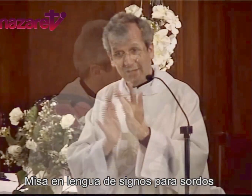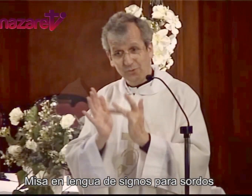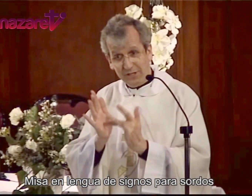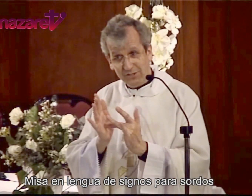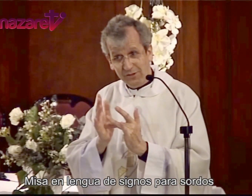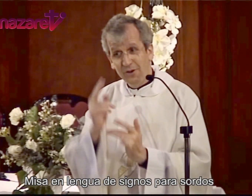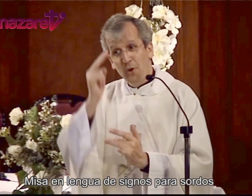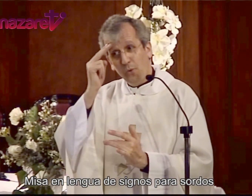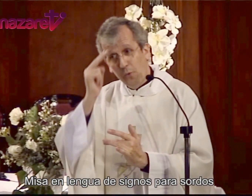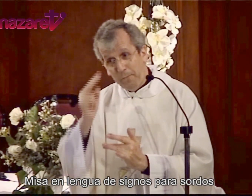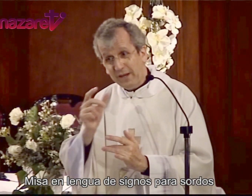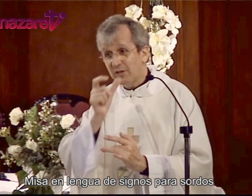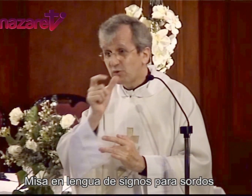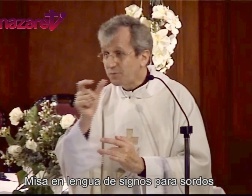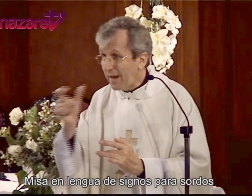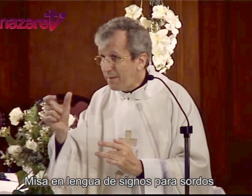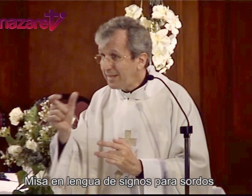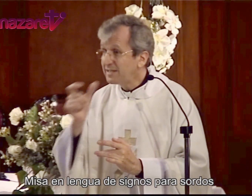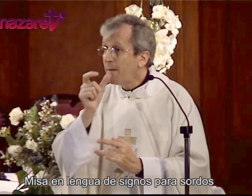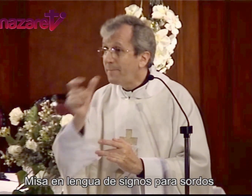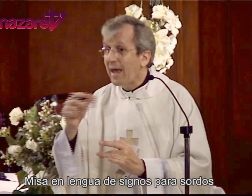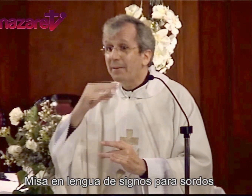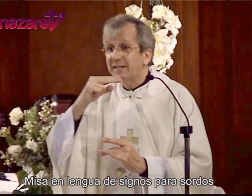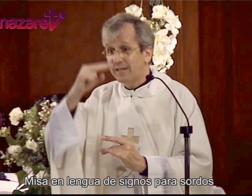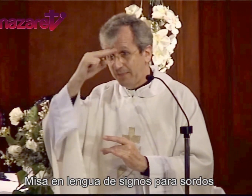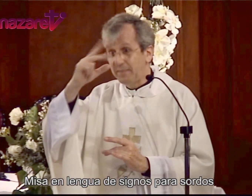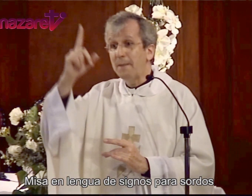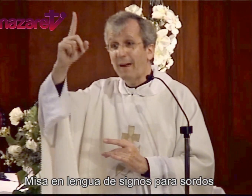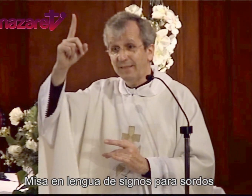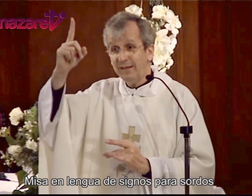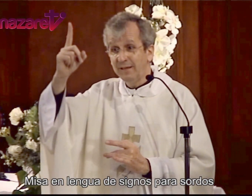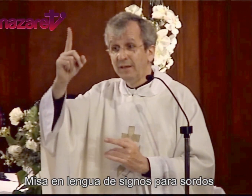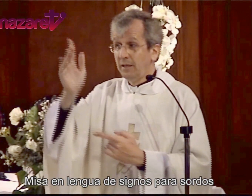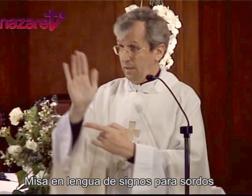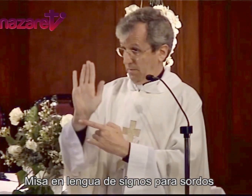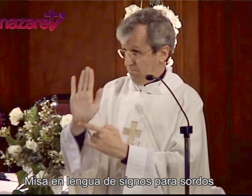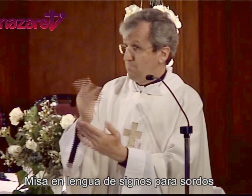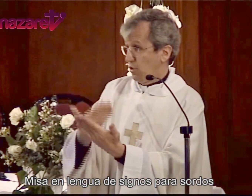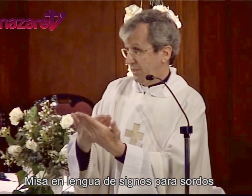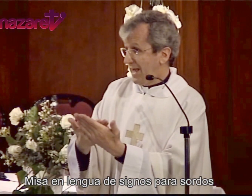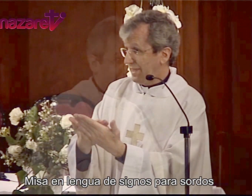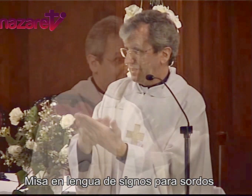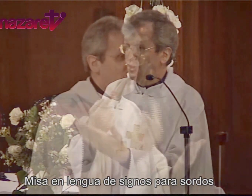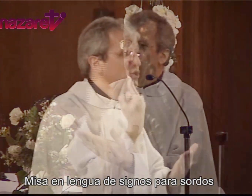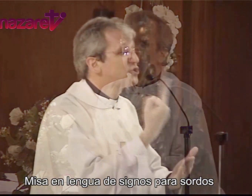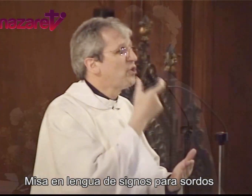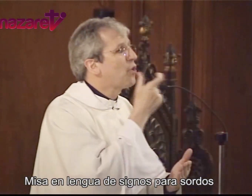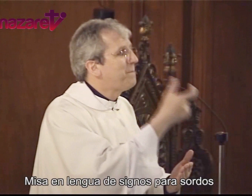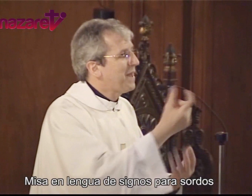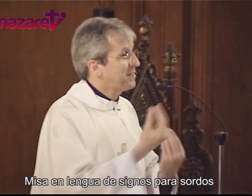Jesucristo Cumplir Sus palabras Palabras Del padre Mostradas No solo con palabras